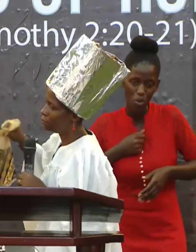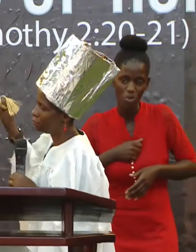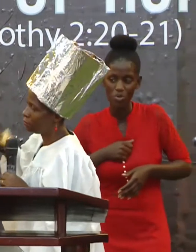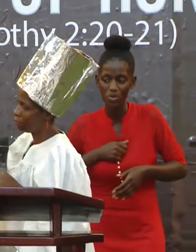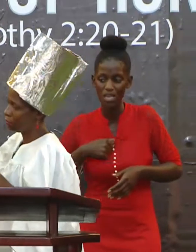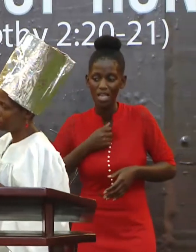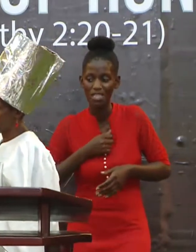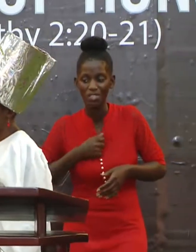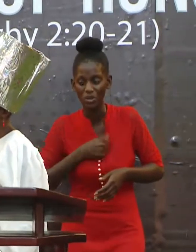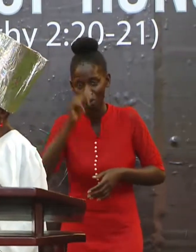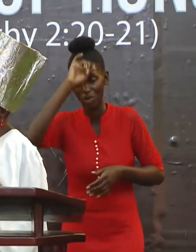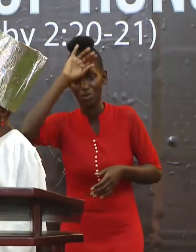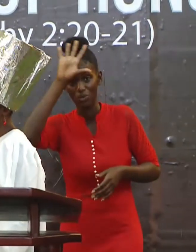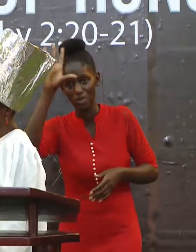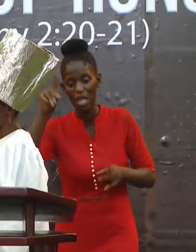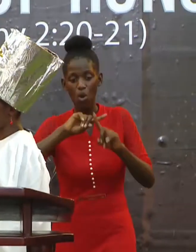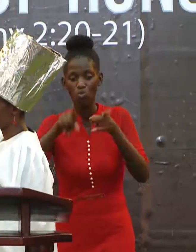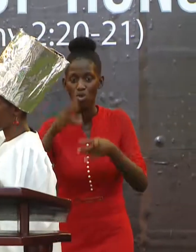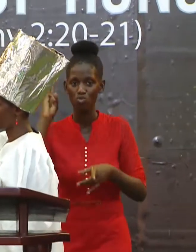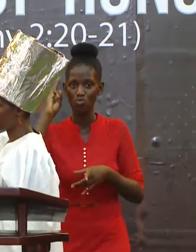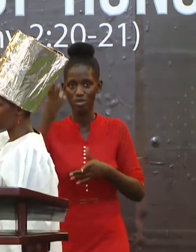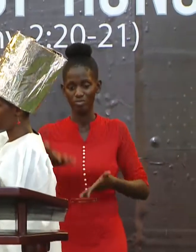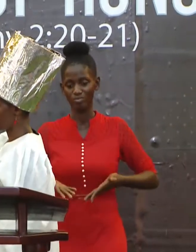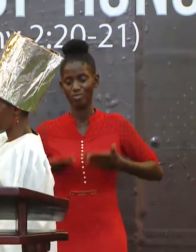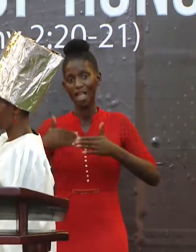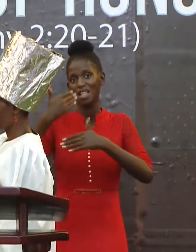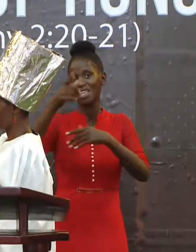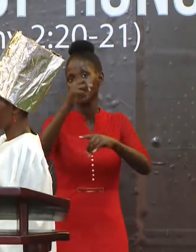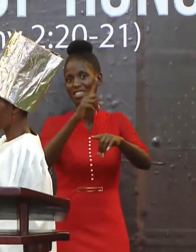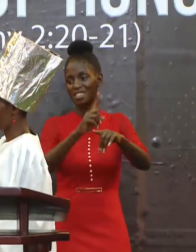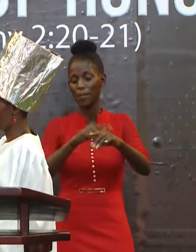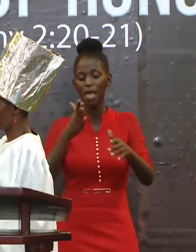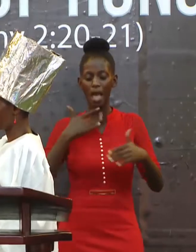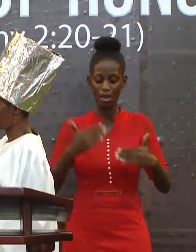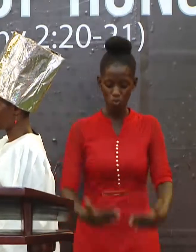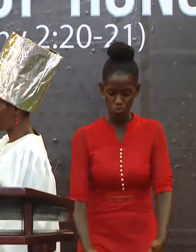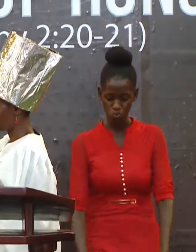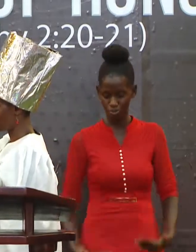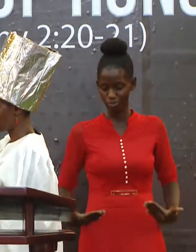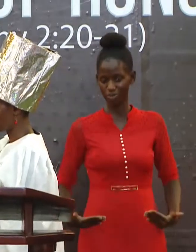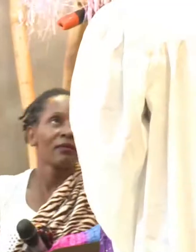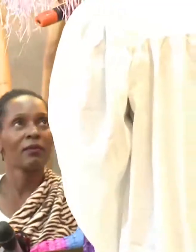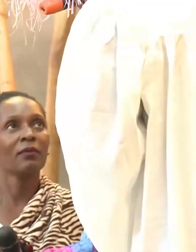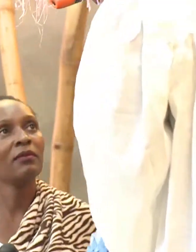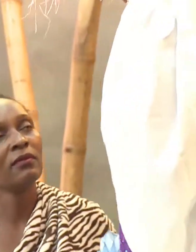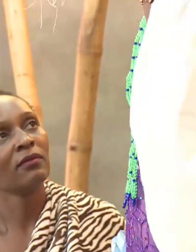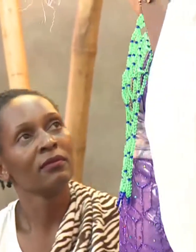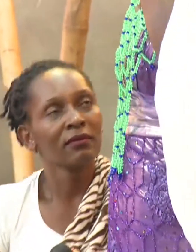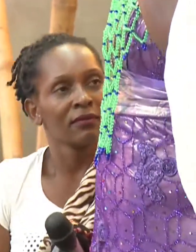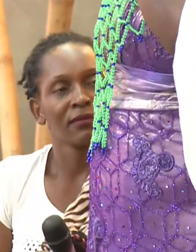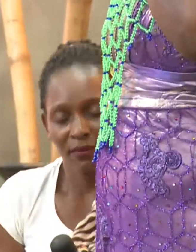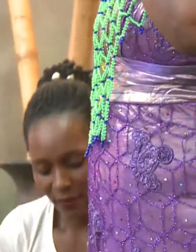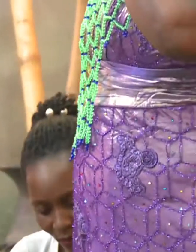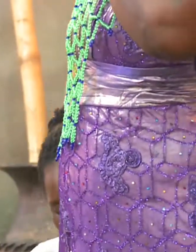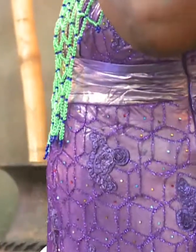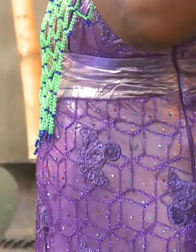omulamu ayikadulubaale. Tugenda gapika. Ebisambi tugenda bireka ebweru. Ekyo kye nabagamba kye